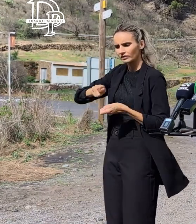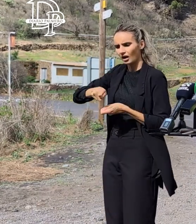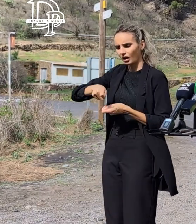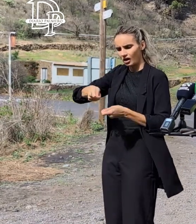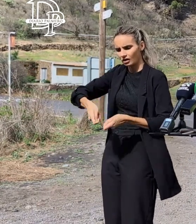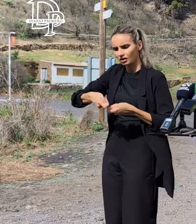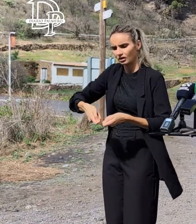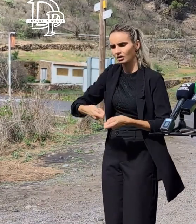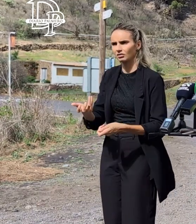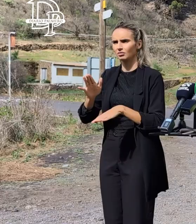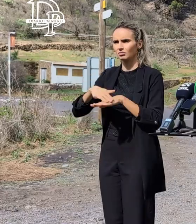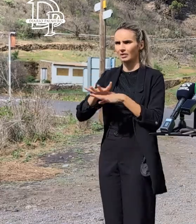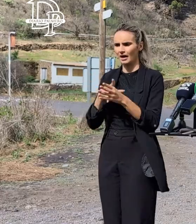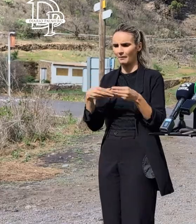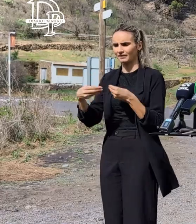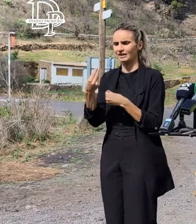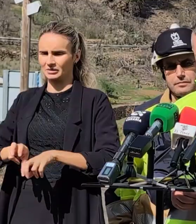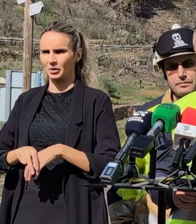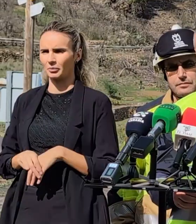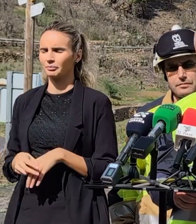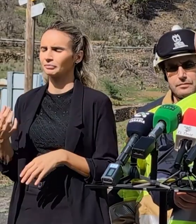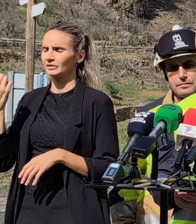enfríe.